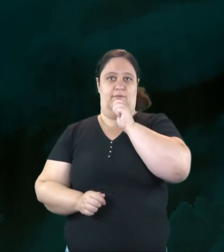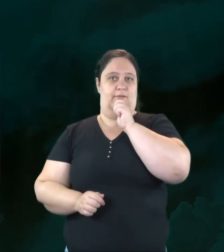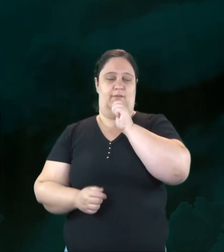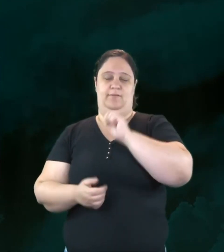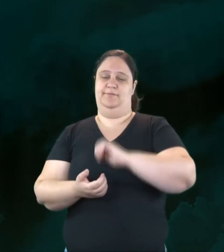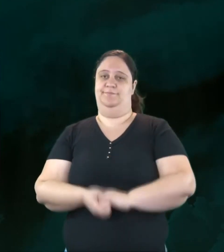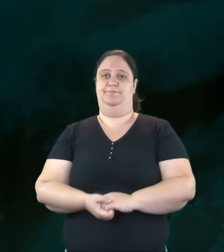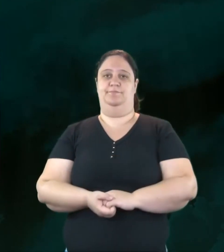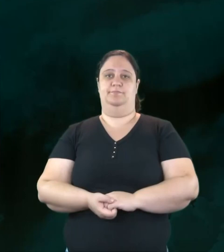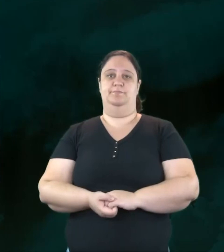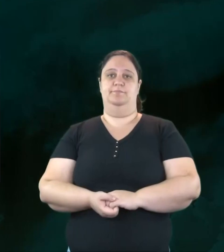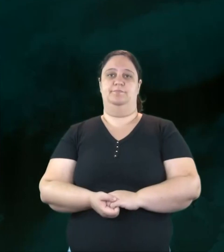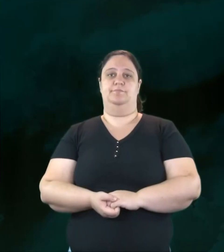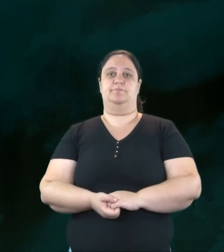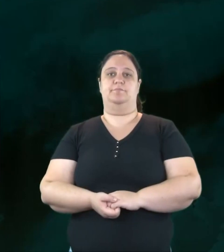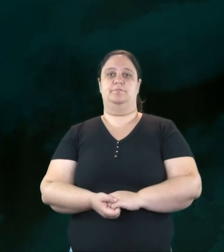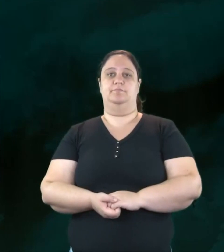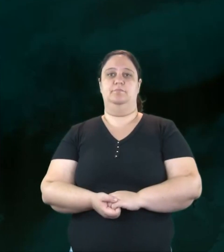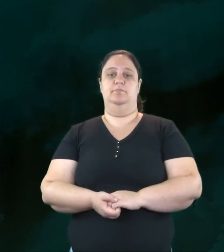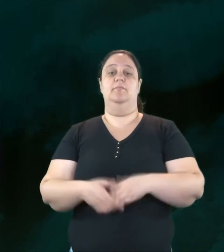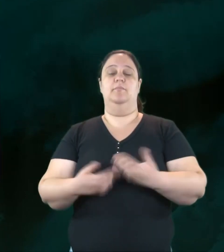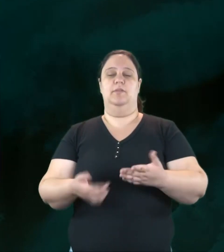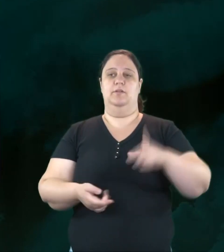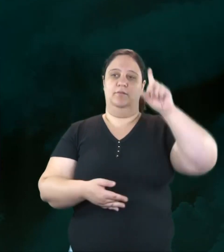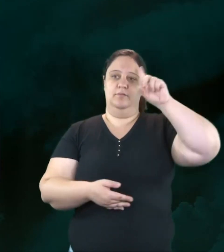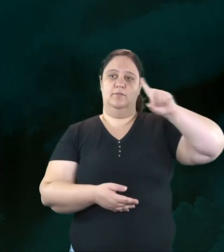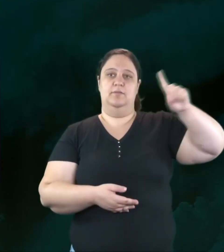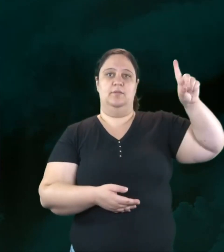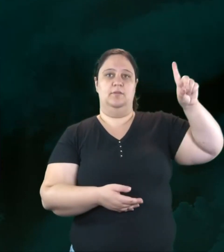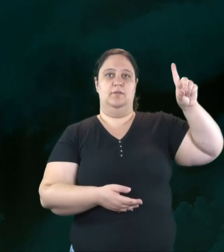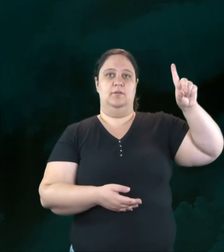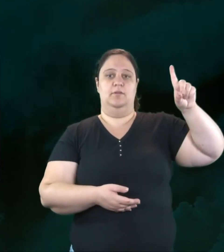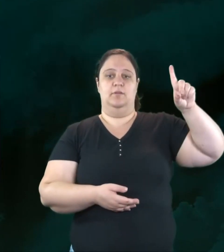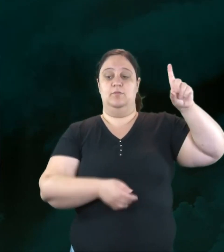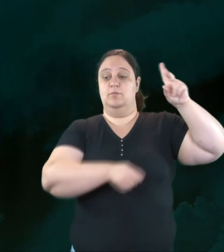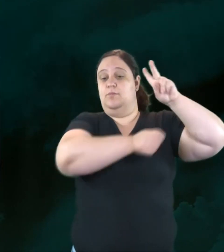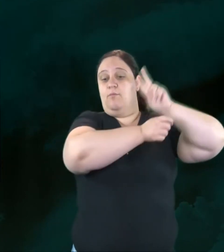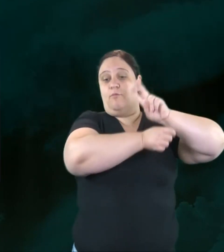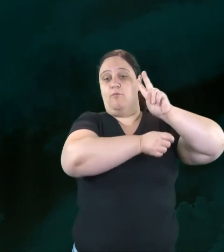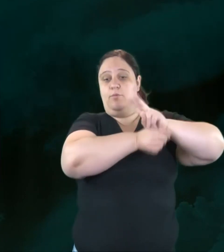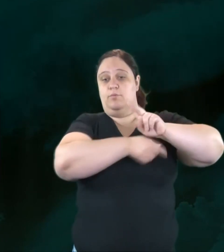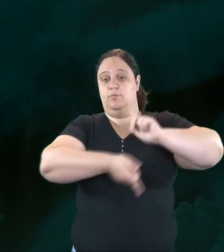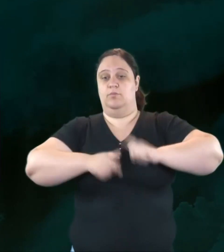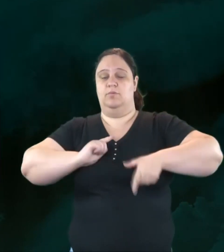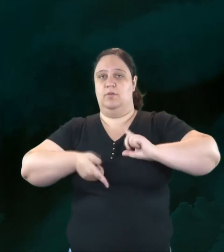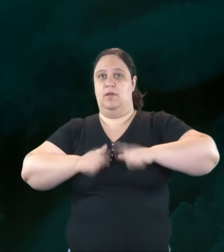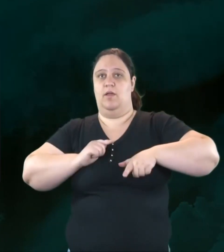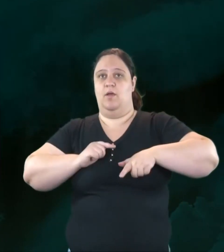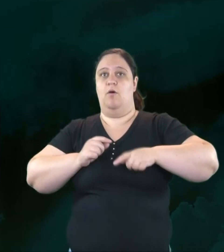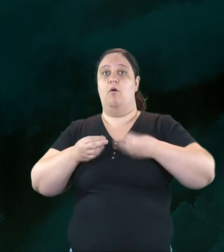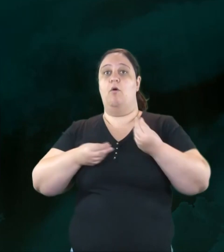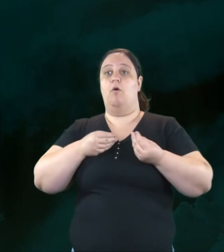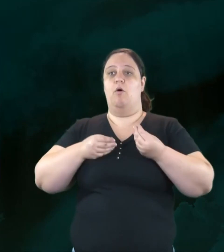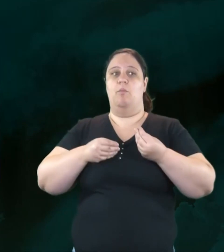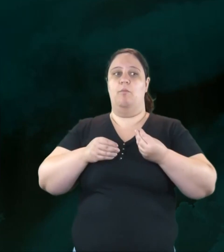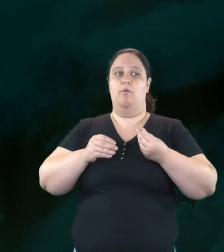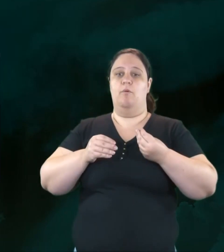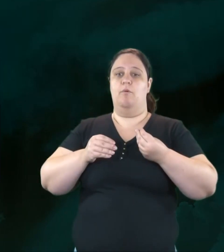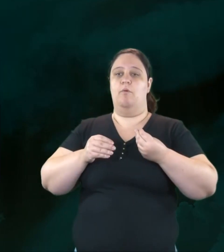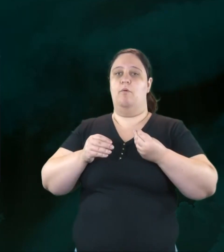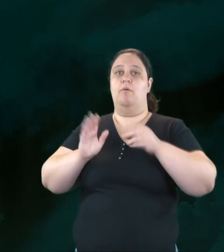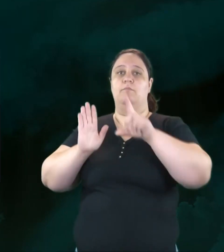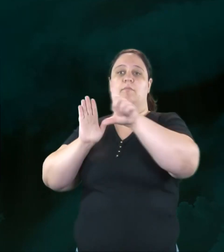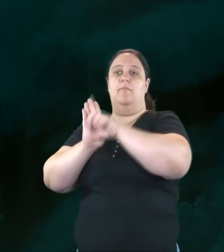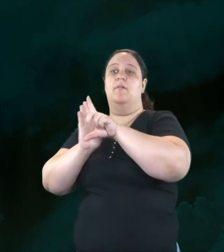a realidade da fé. Então Deus guardou o povo de Israel, mandando a lei. A lei